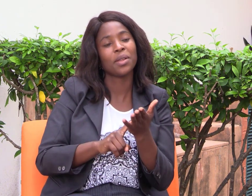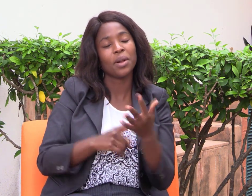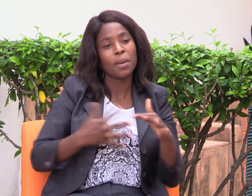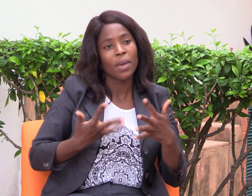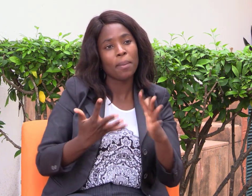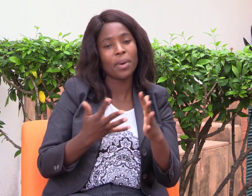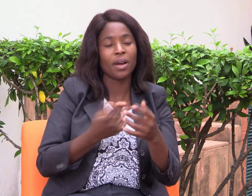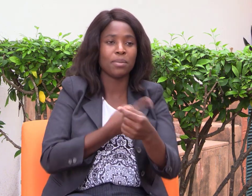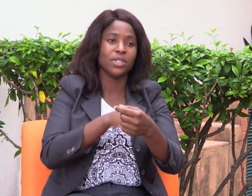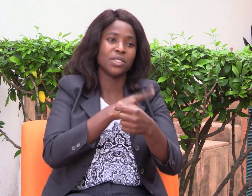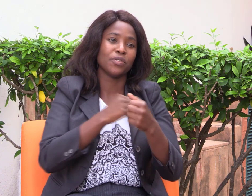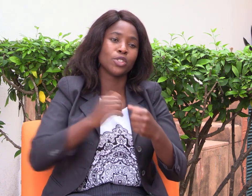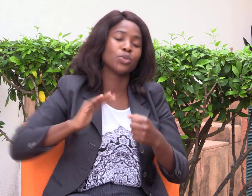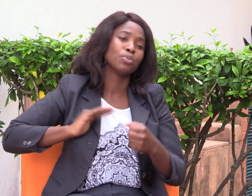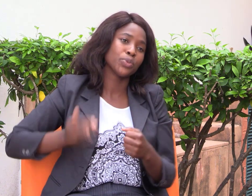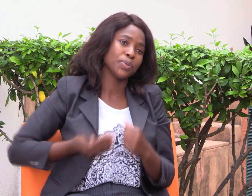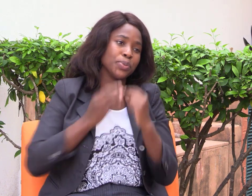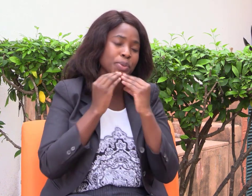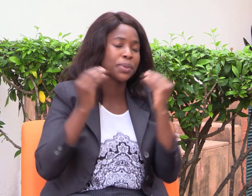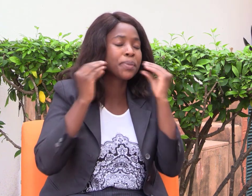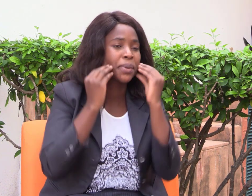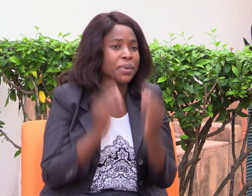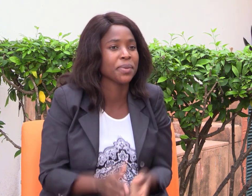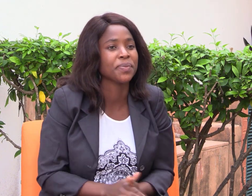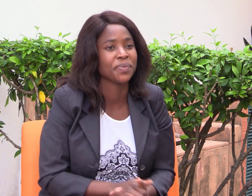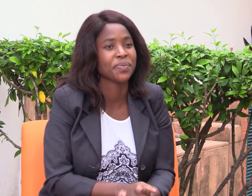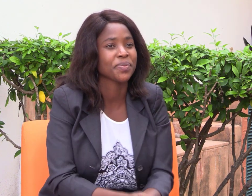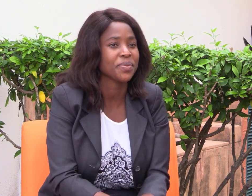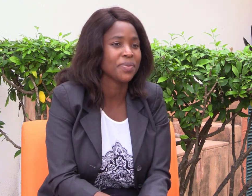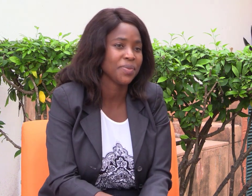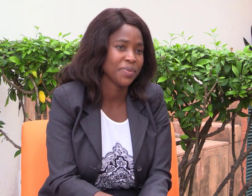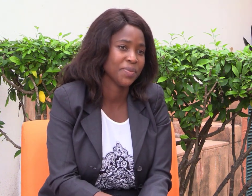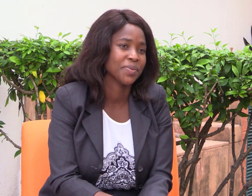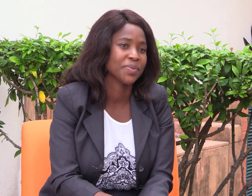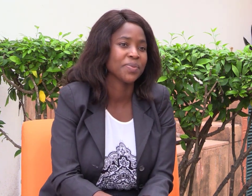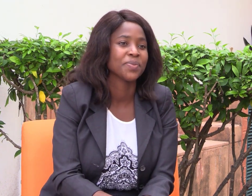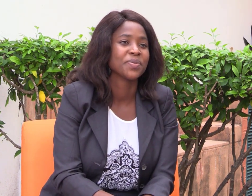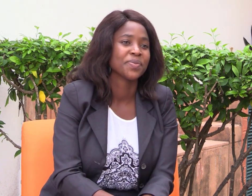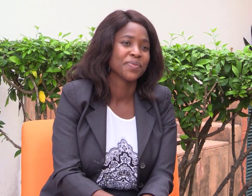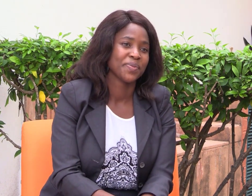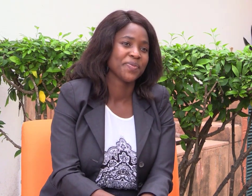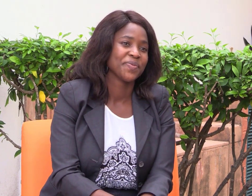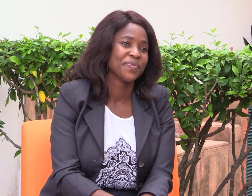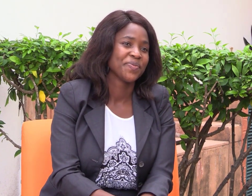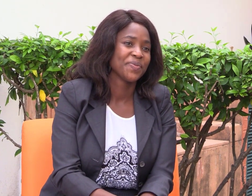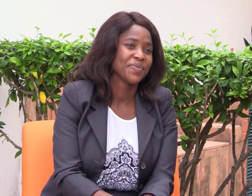E dizer parabéns pelo mês da mulher e muita força a todas as...